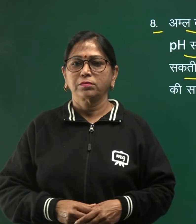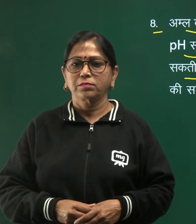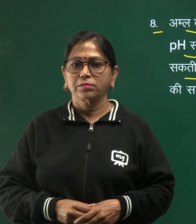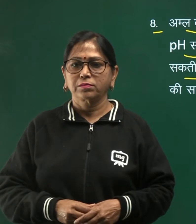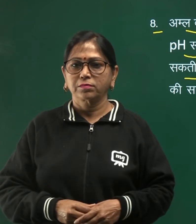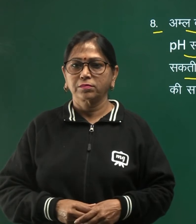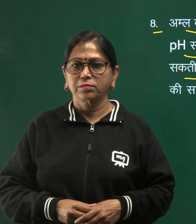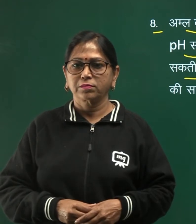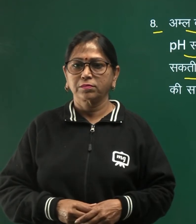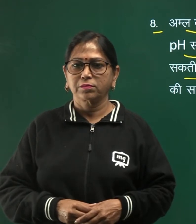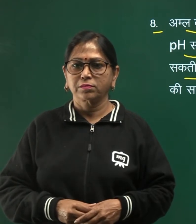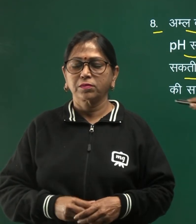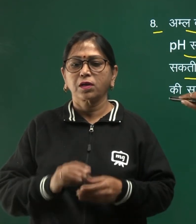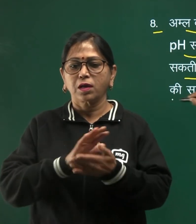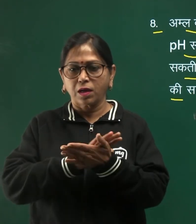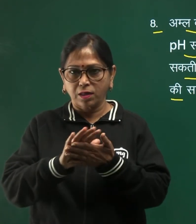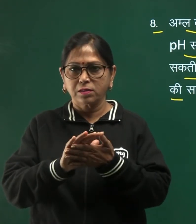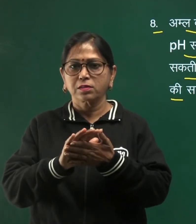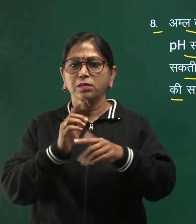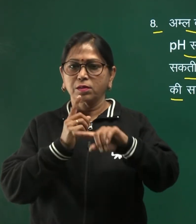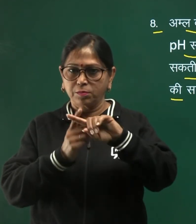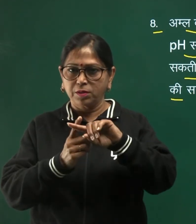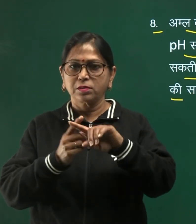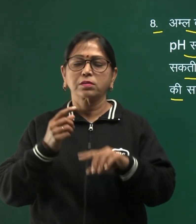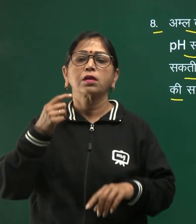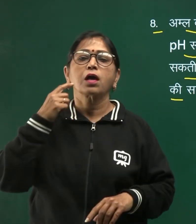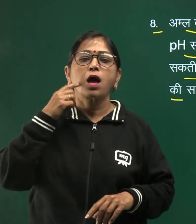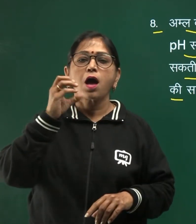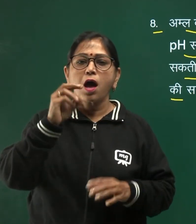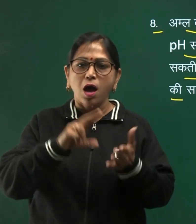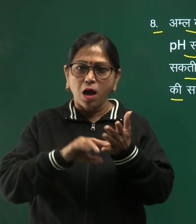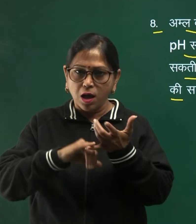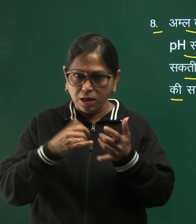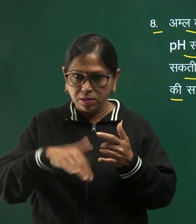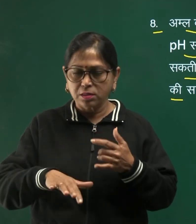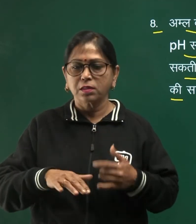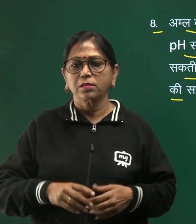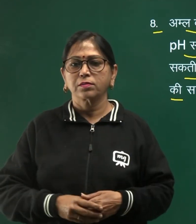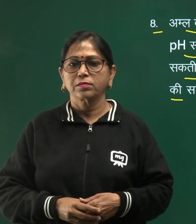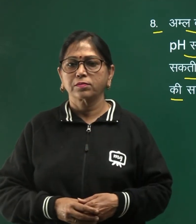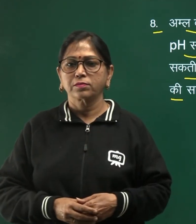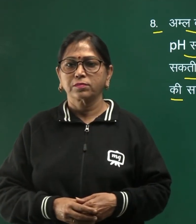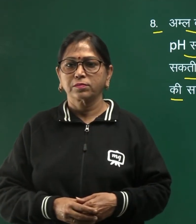जो विलियन में ह प्लस aayanon की